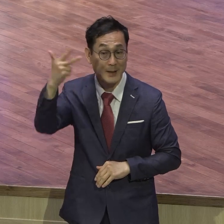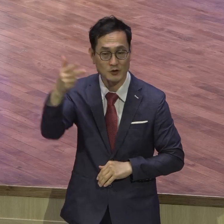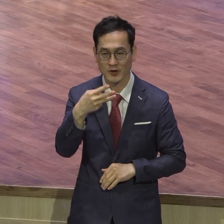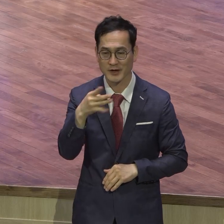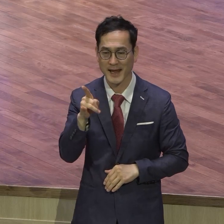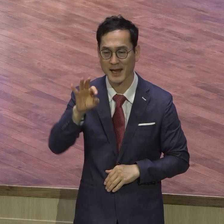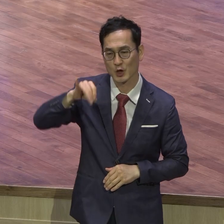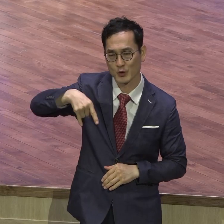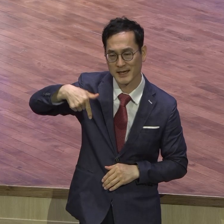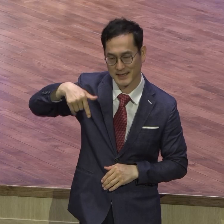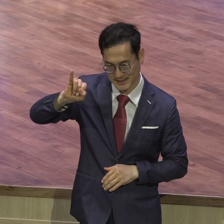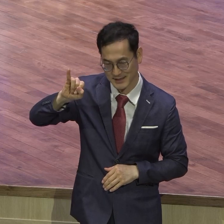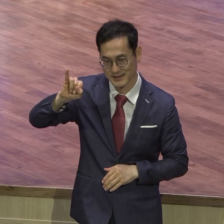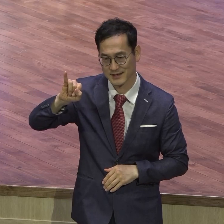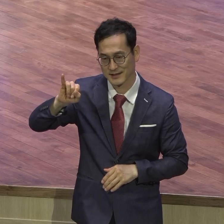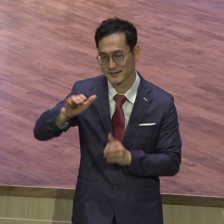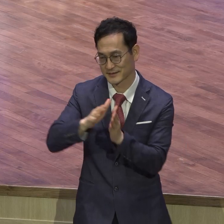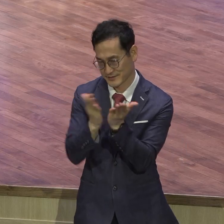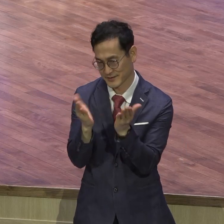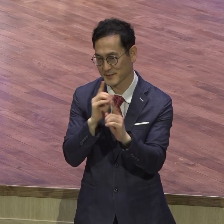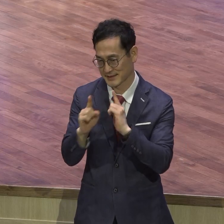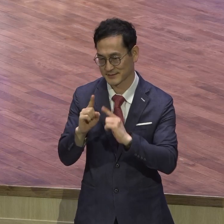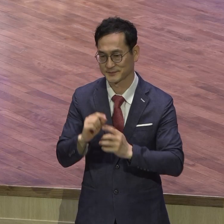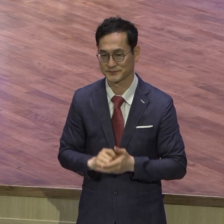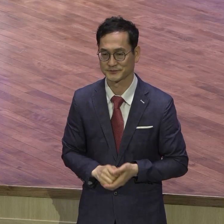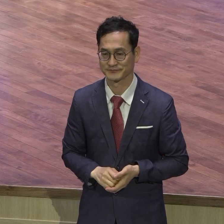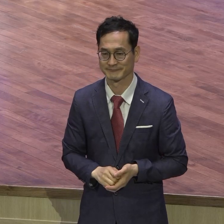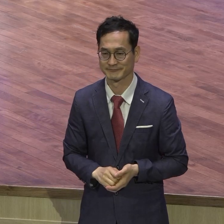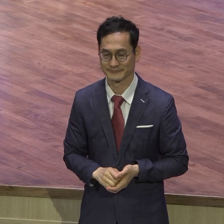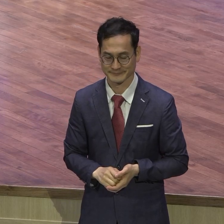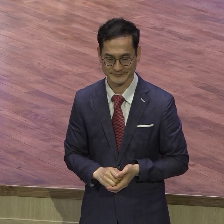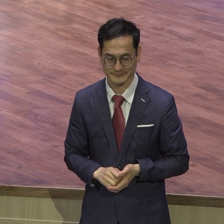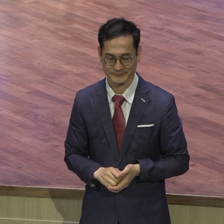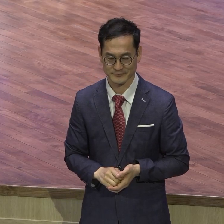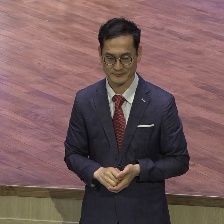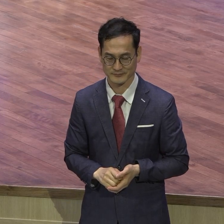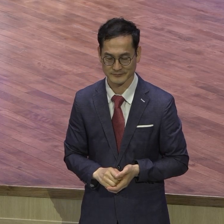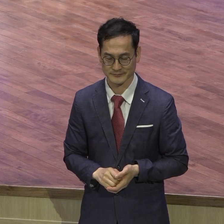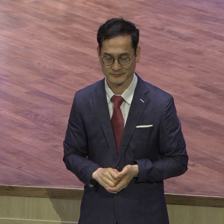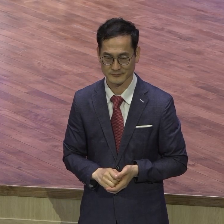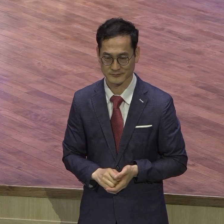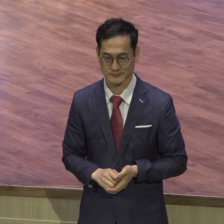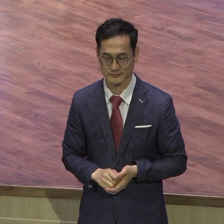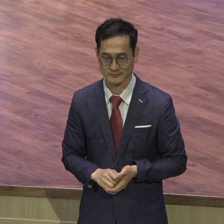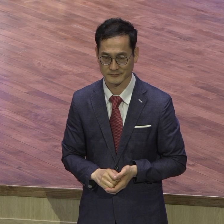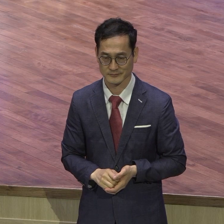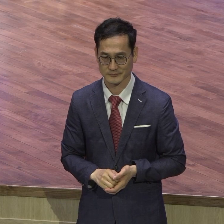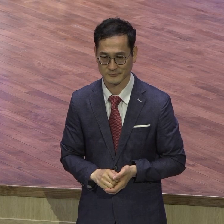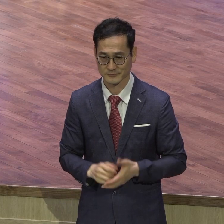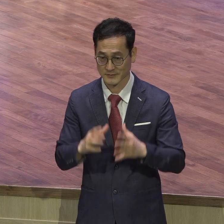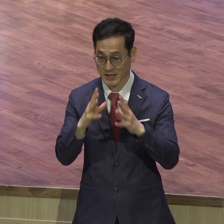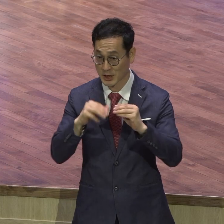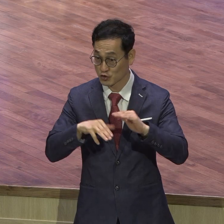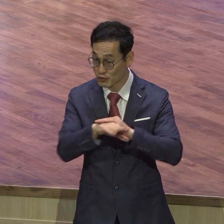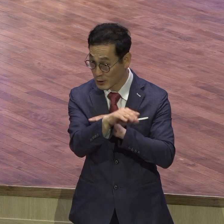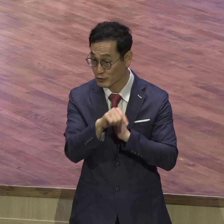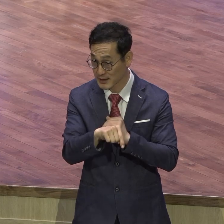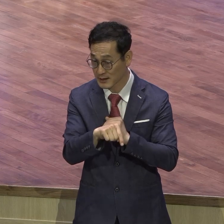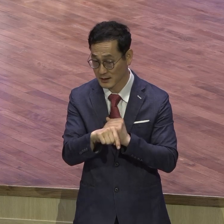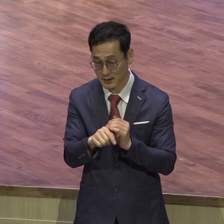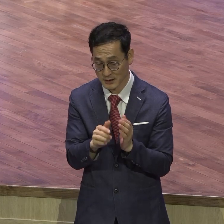내 위기를 그렇게 살펴보겠습니다 오늘 본문에 보면 출애국기는 이스라엘